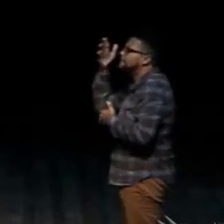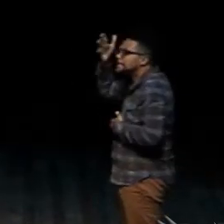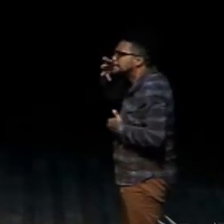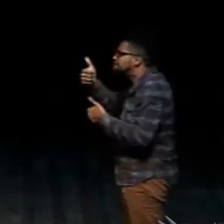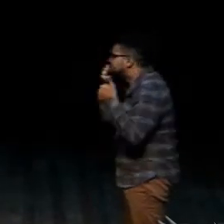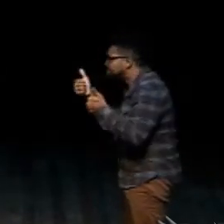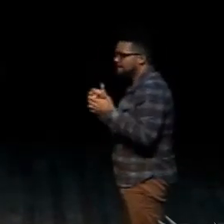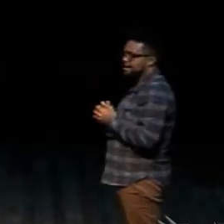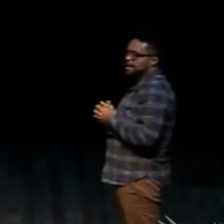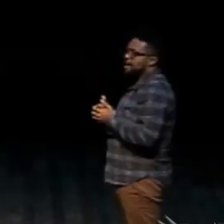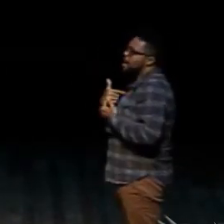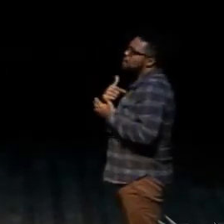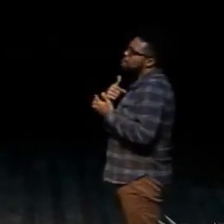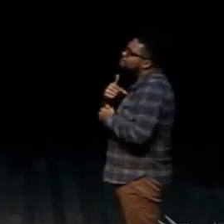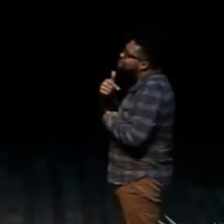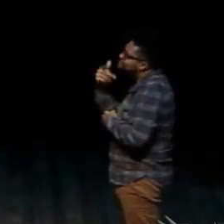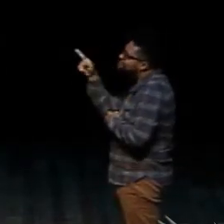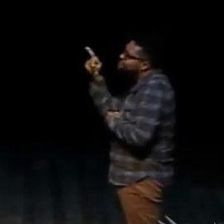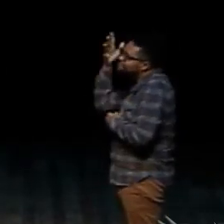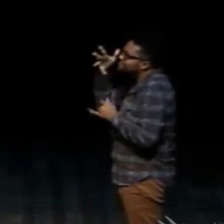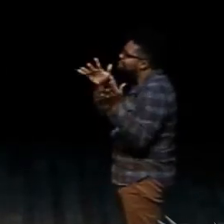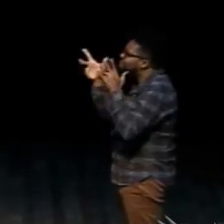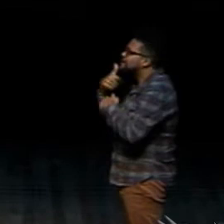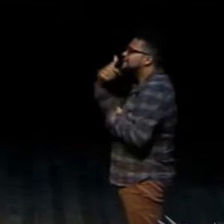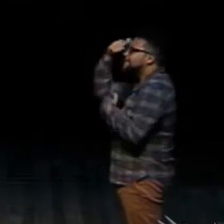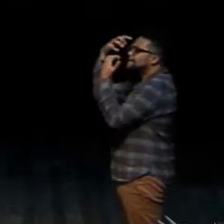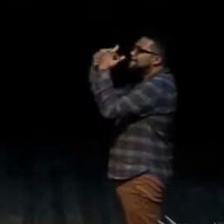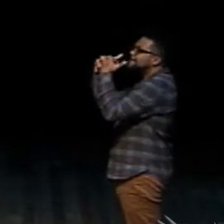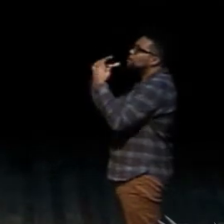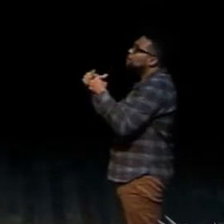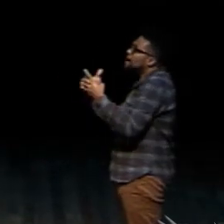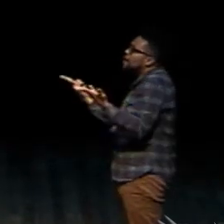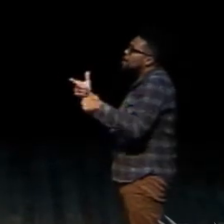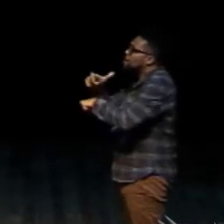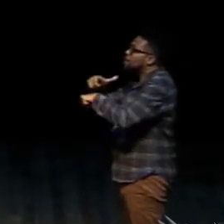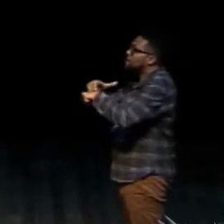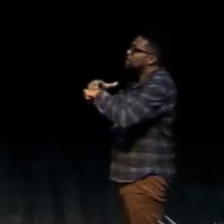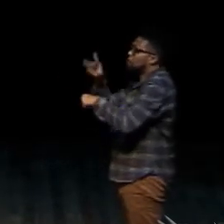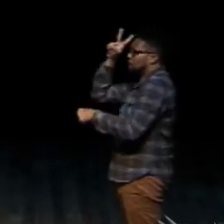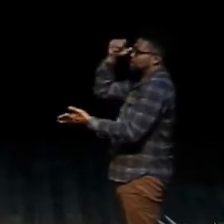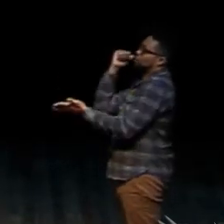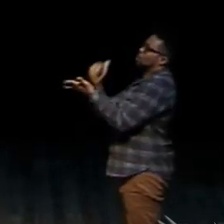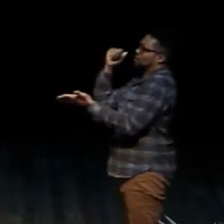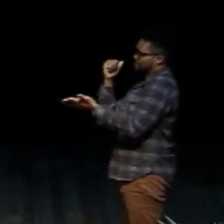internacional. Excelente palestra, de fato. A partir de toda a sua fala, eu fiquei refletindo sobre esse